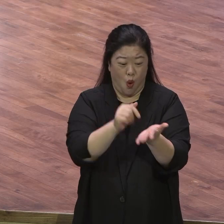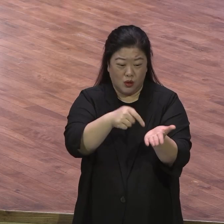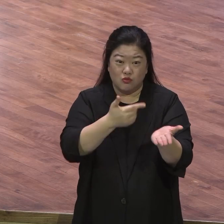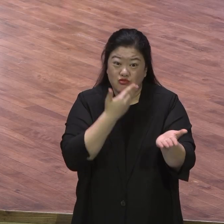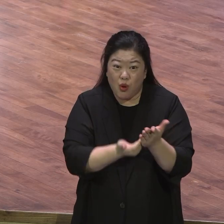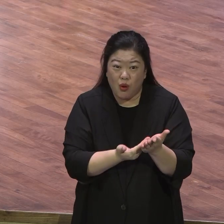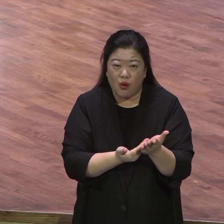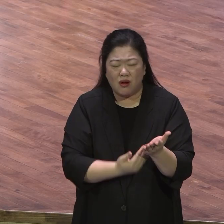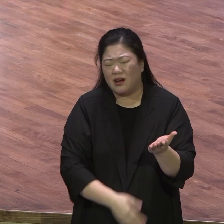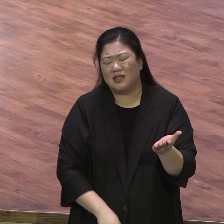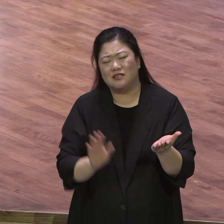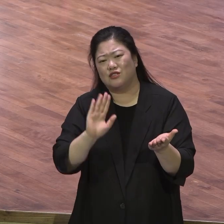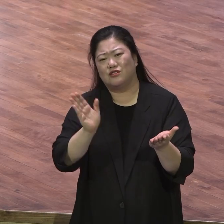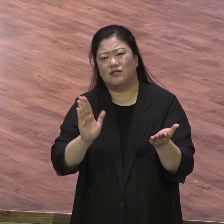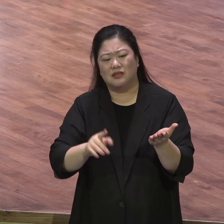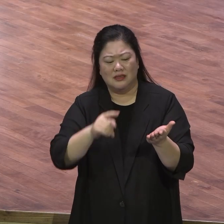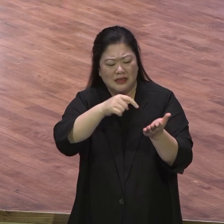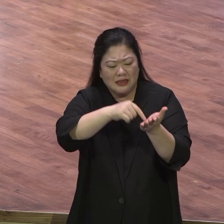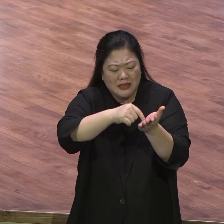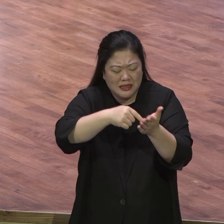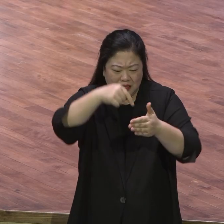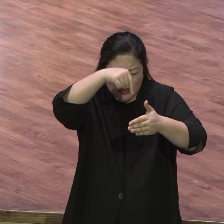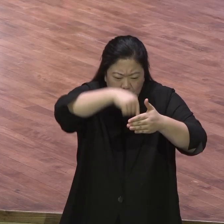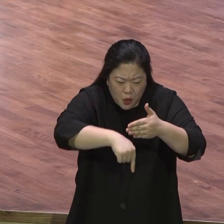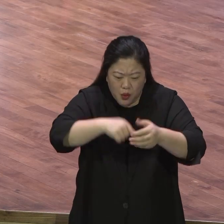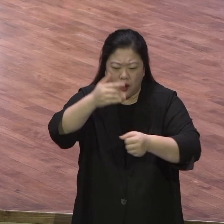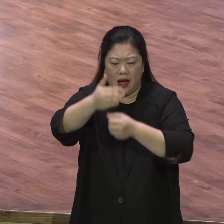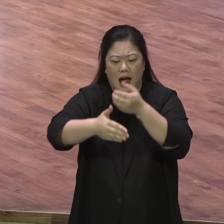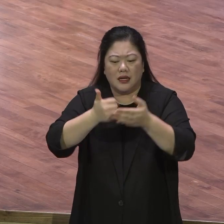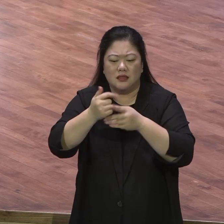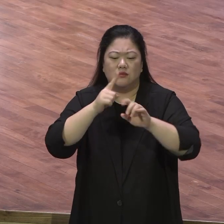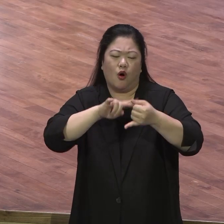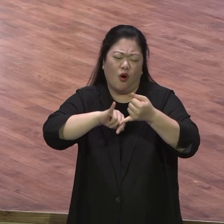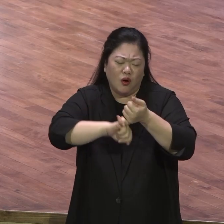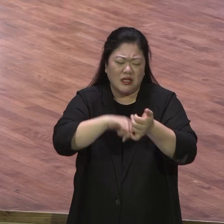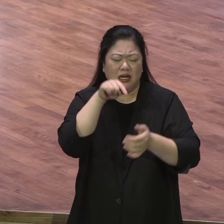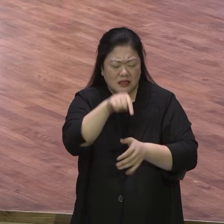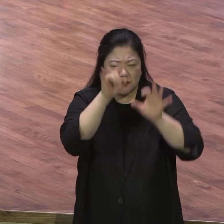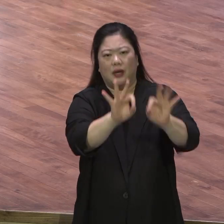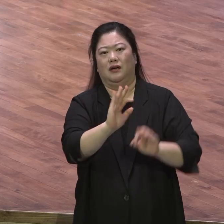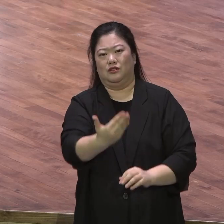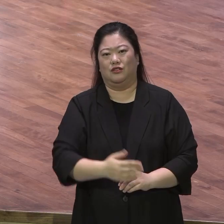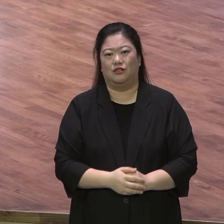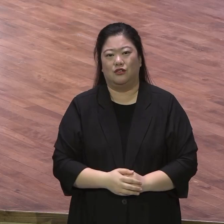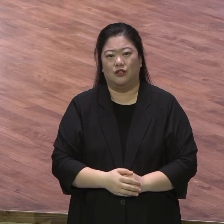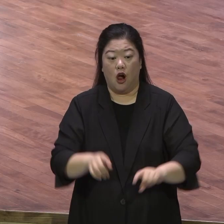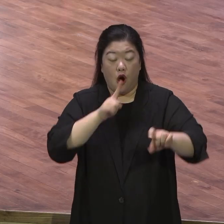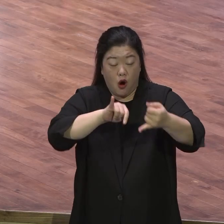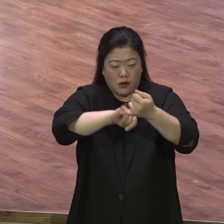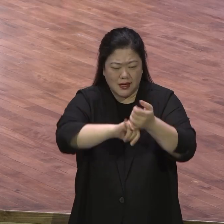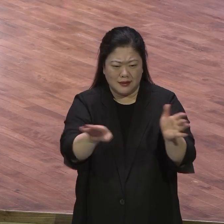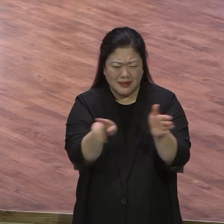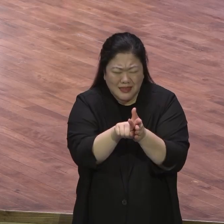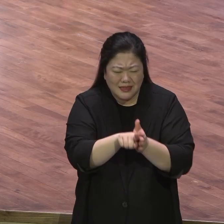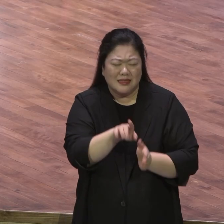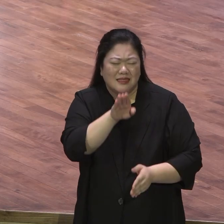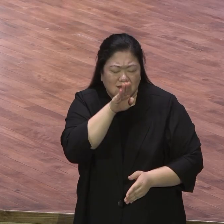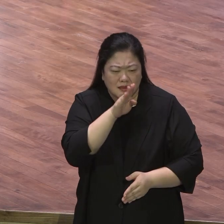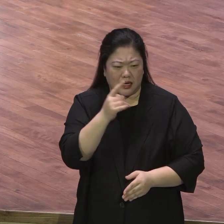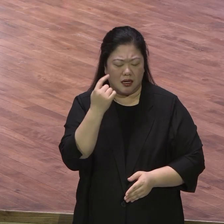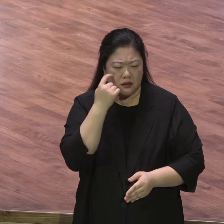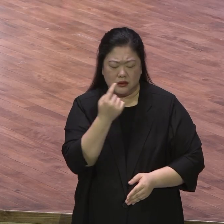은약. 하나님의 은약. 은약에 대한 분명한 확신이 있느냐 없느냐.